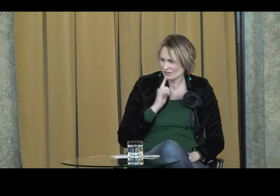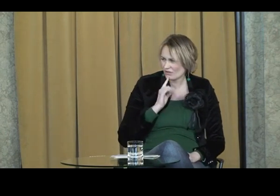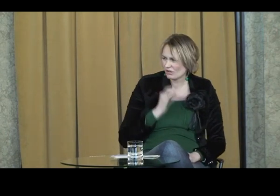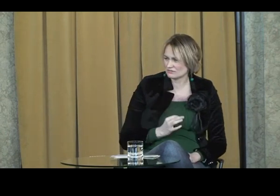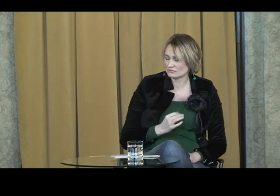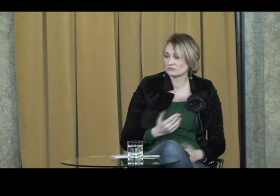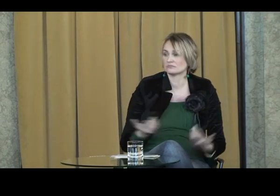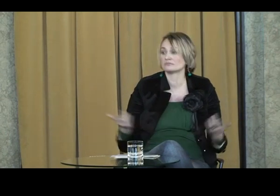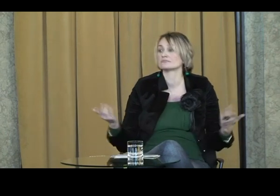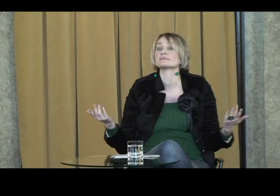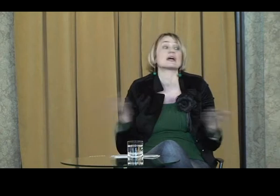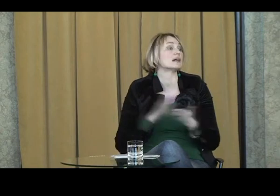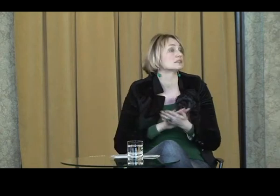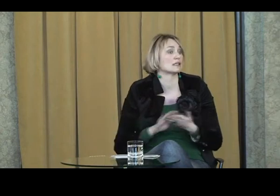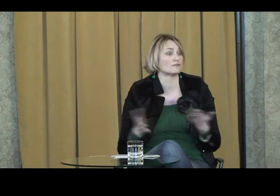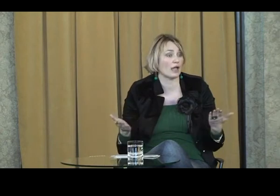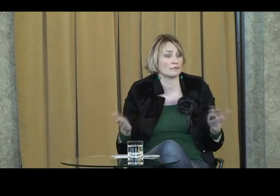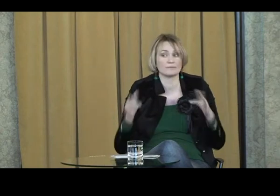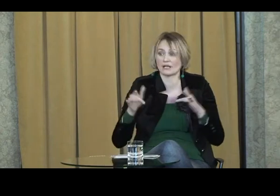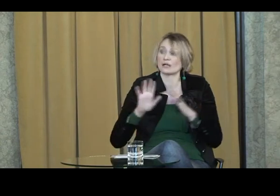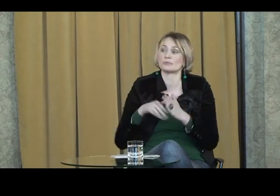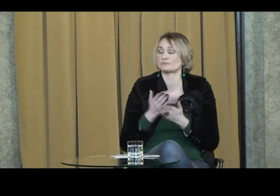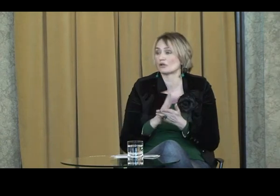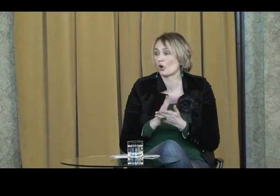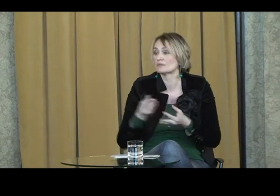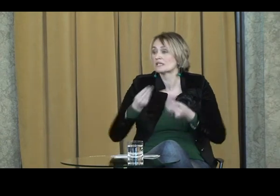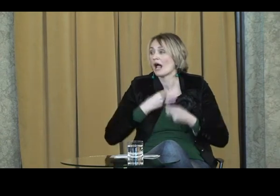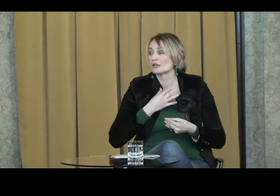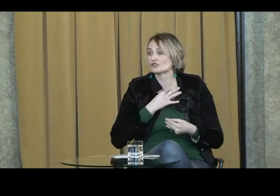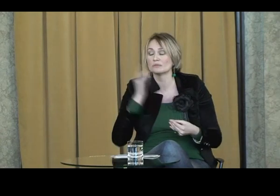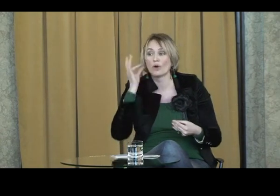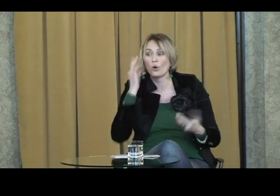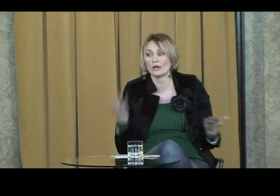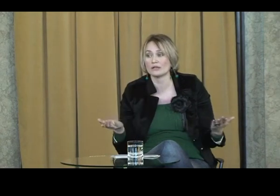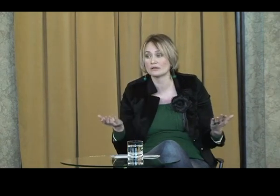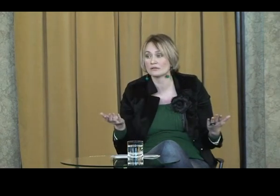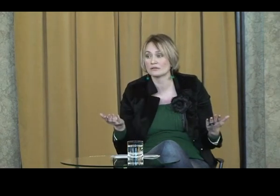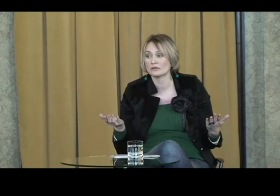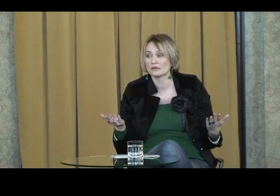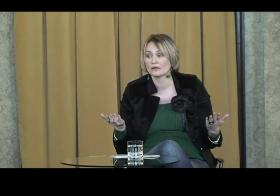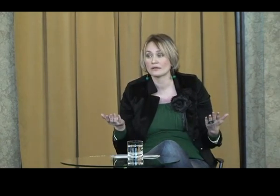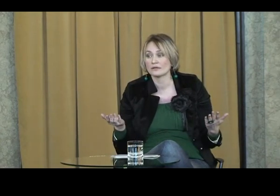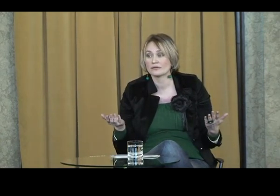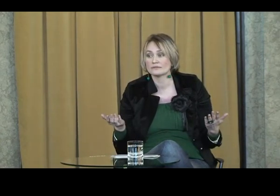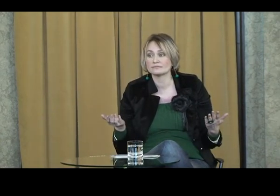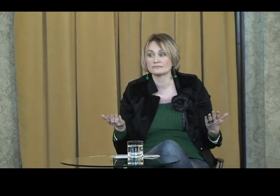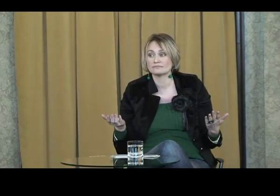hörst du das Telefon läuten? Du bist doch gehörlos. Ganz einfach, ich habe eine Gebärdensprachdolmetscherin, wir sind deine Ohren und Stimme.